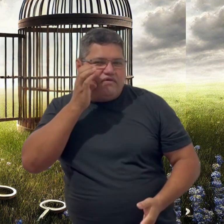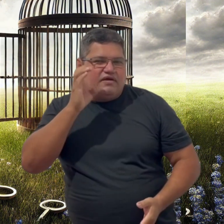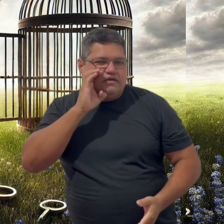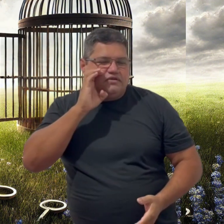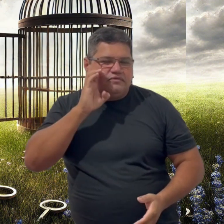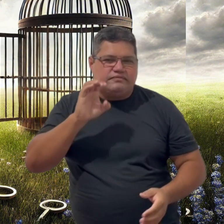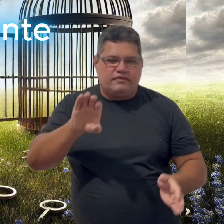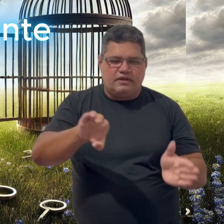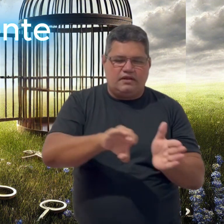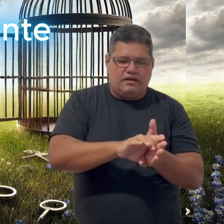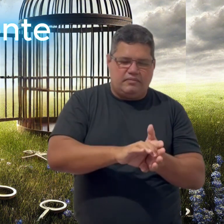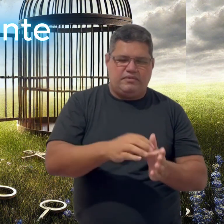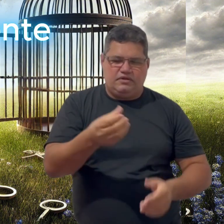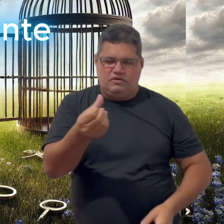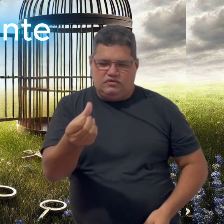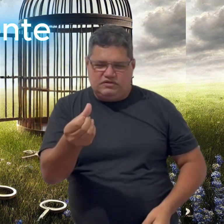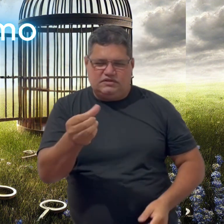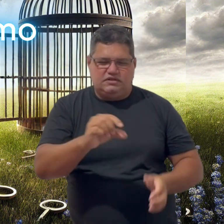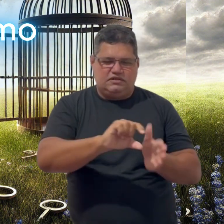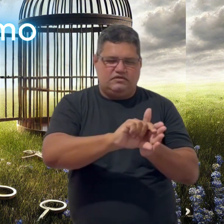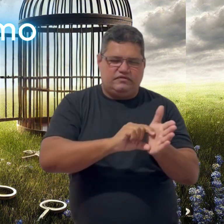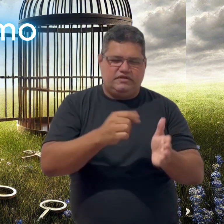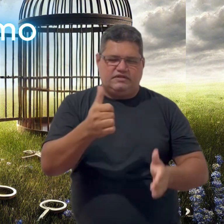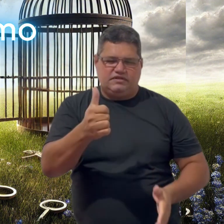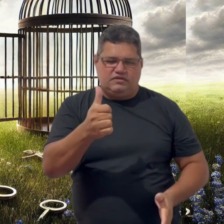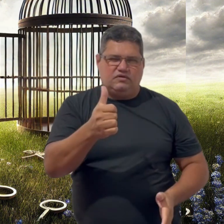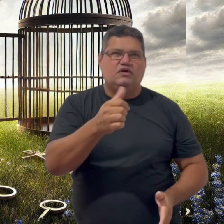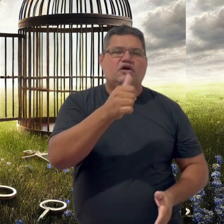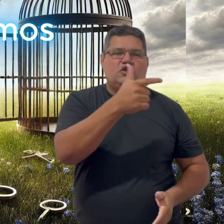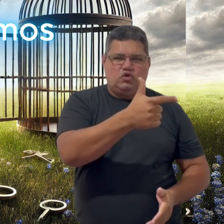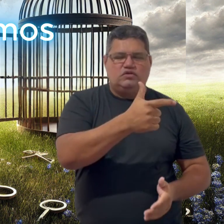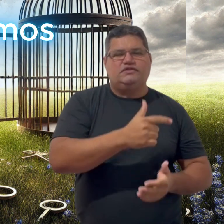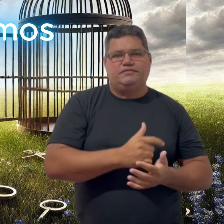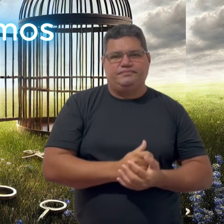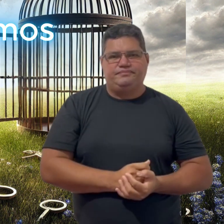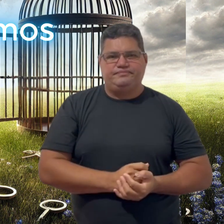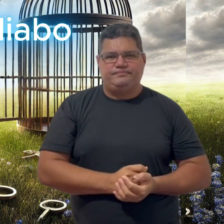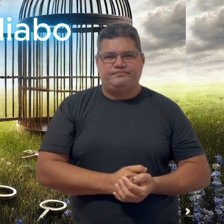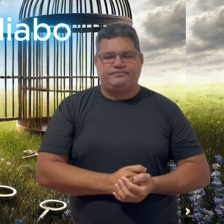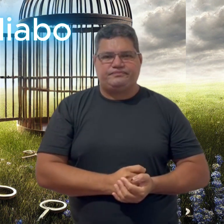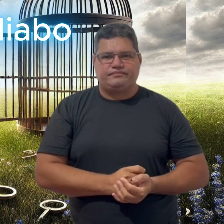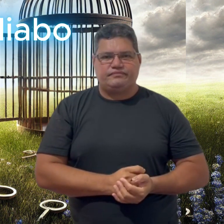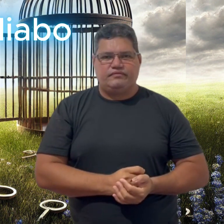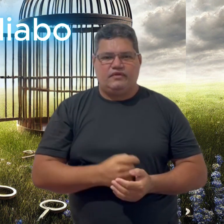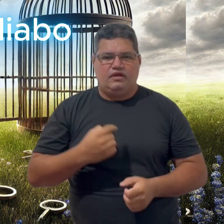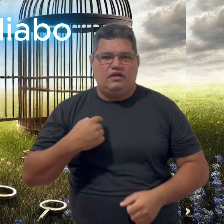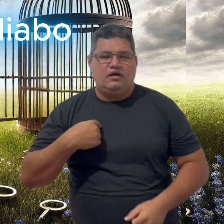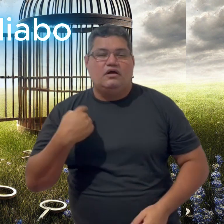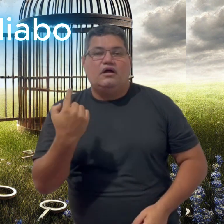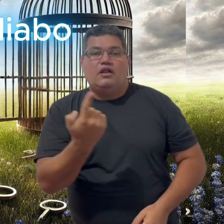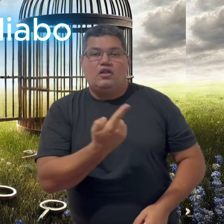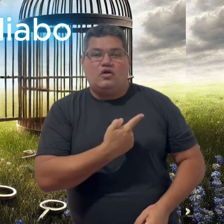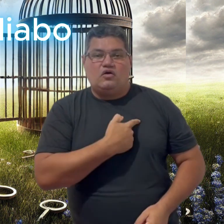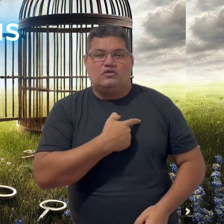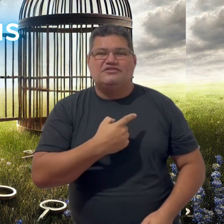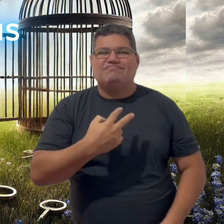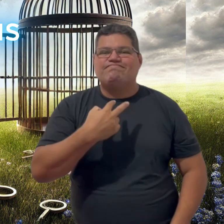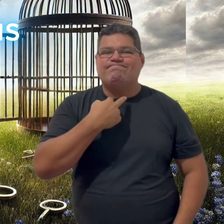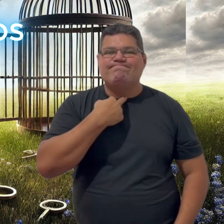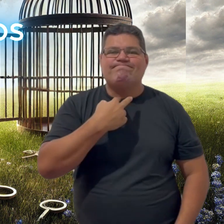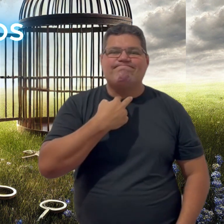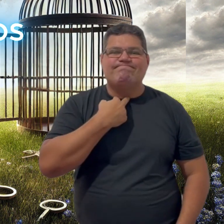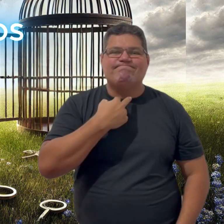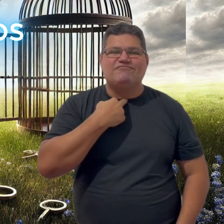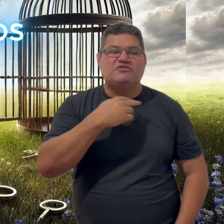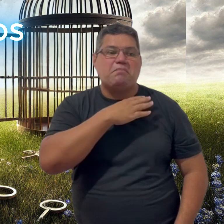11. Naturalmente, nós mesmos não podemos eliminar o diabo e os